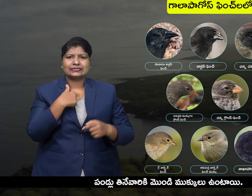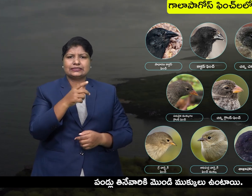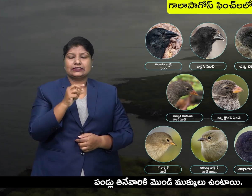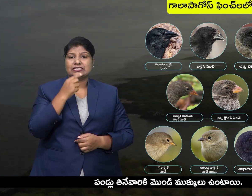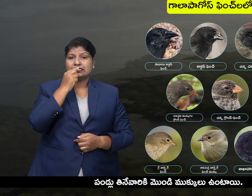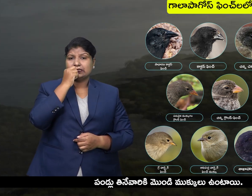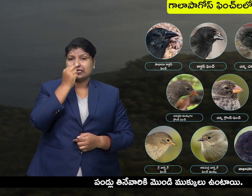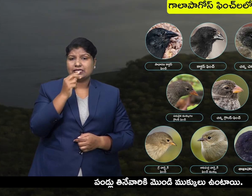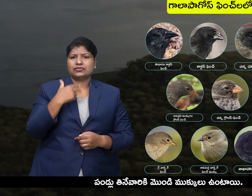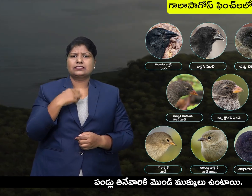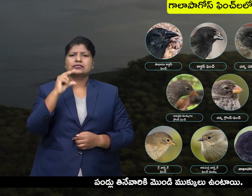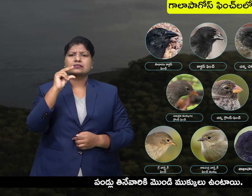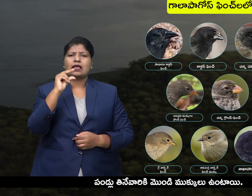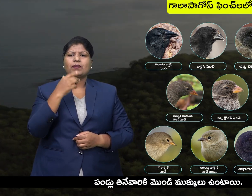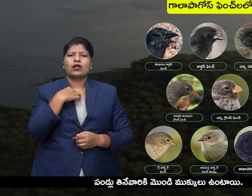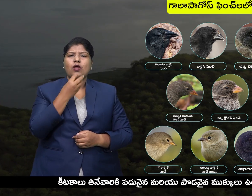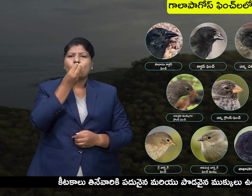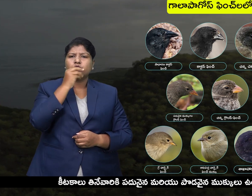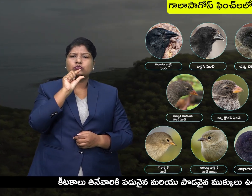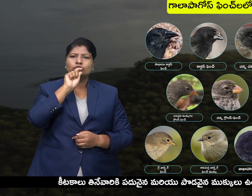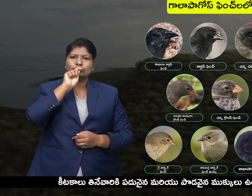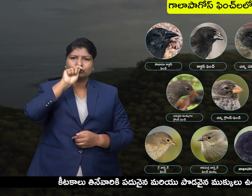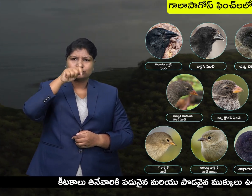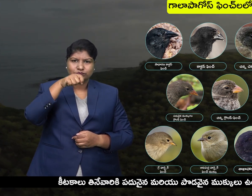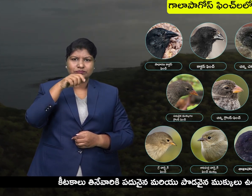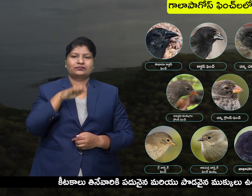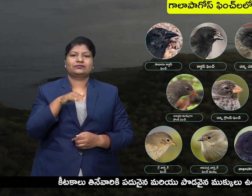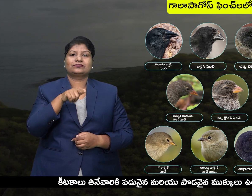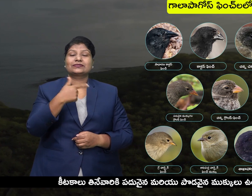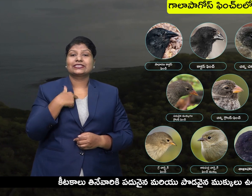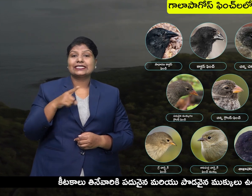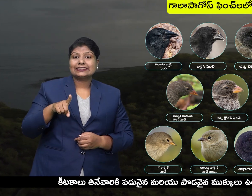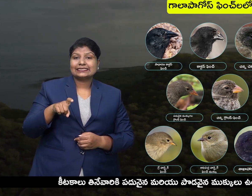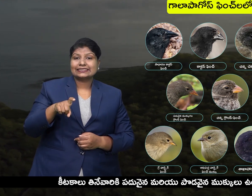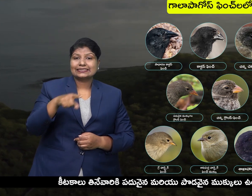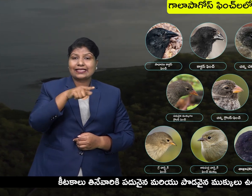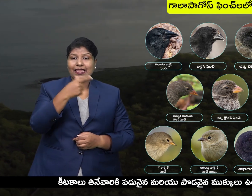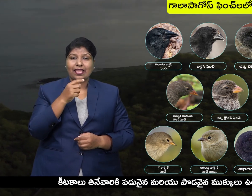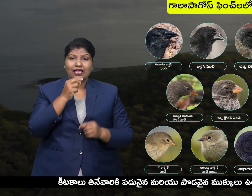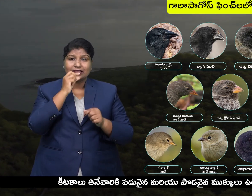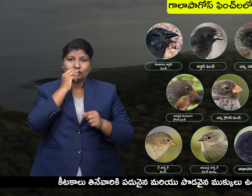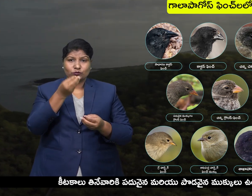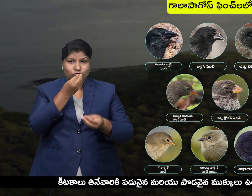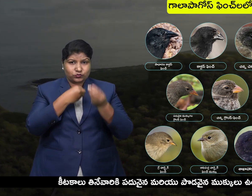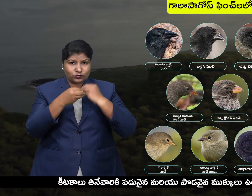కీటకాలు తినేవారికి పదునైన మరియు పొడవైన ముక్కులుంటాయి.